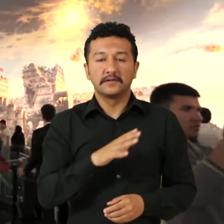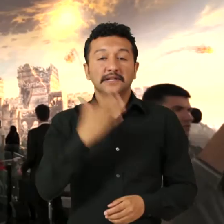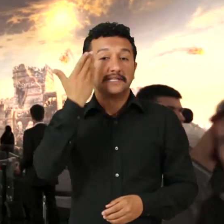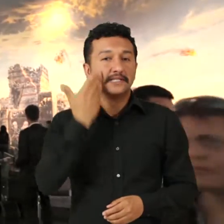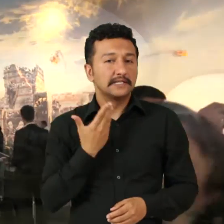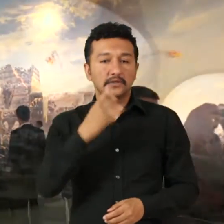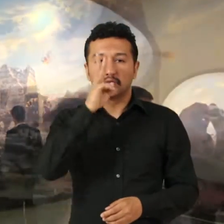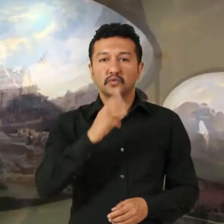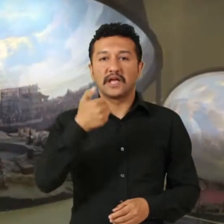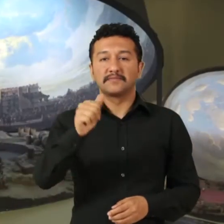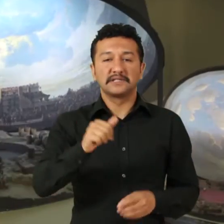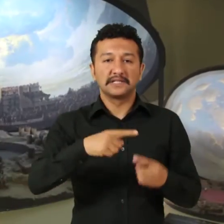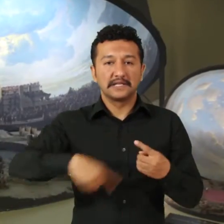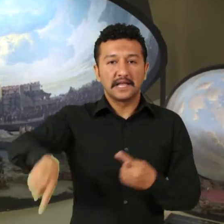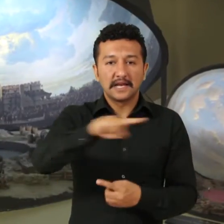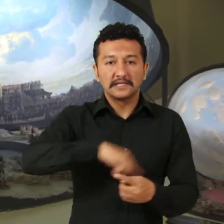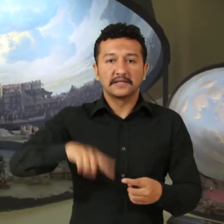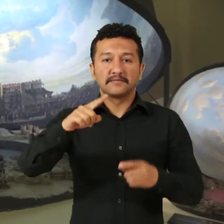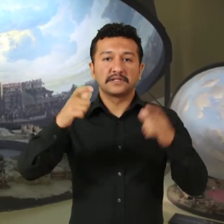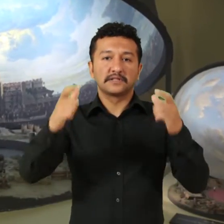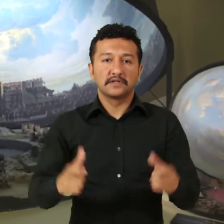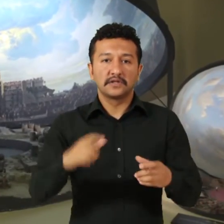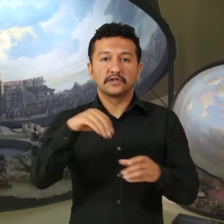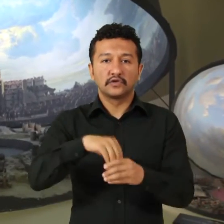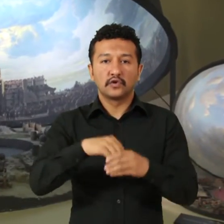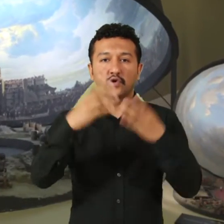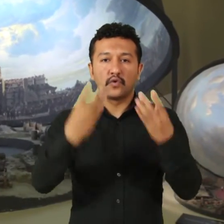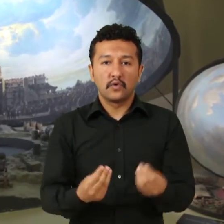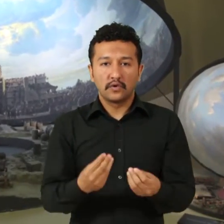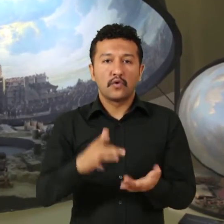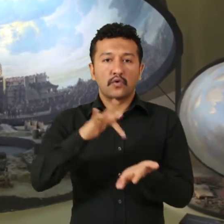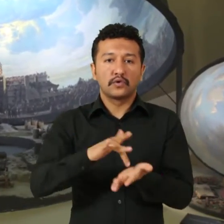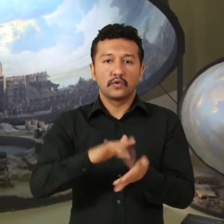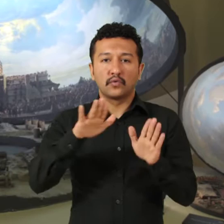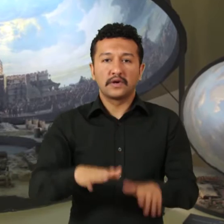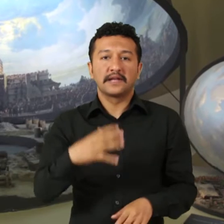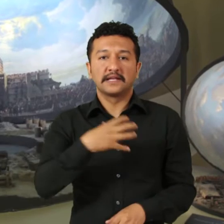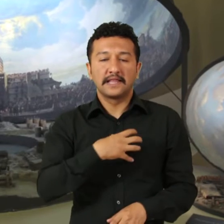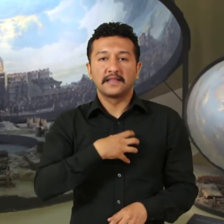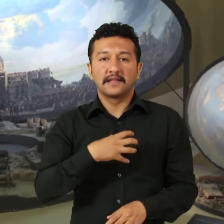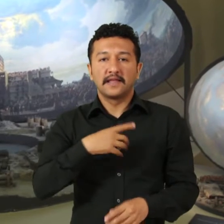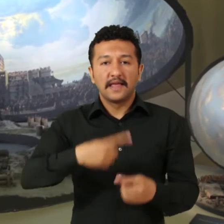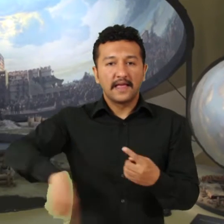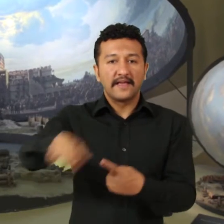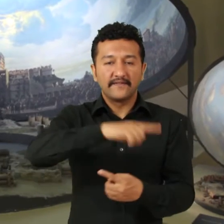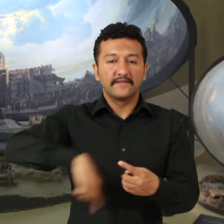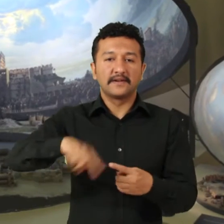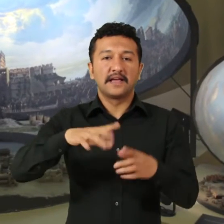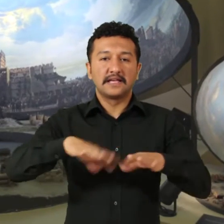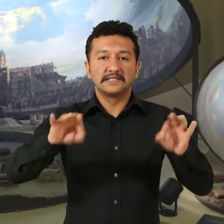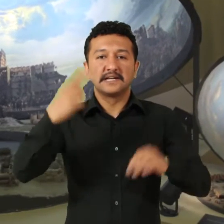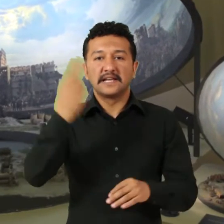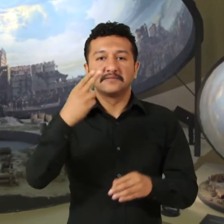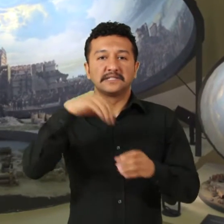İzleyici 360 derecelik bir çanağın ortasına kurulan platformda durarak kendini etrafını çepeçevre saran